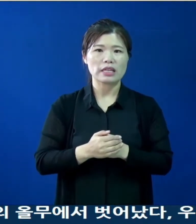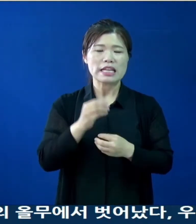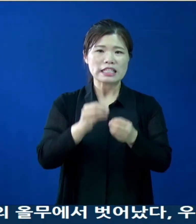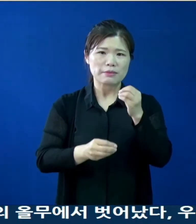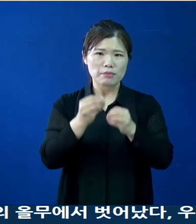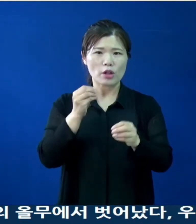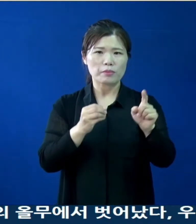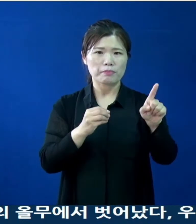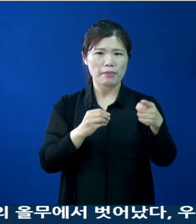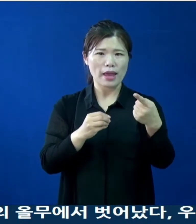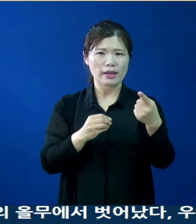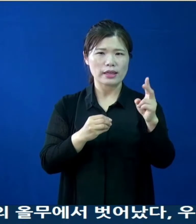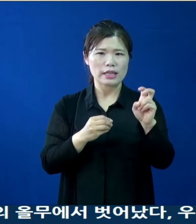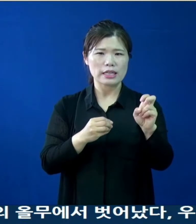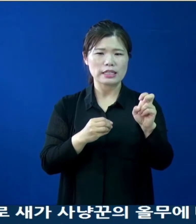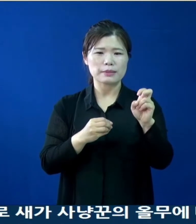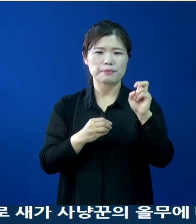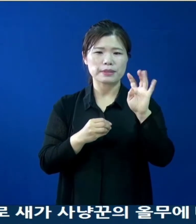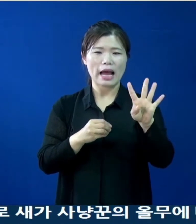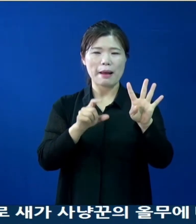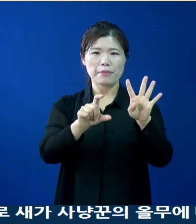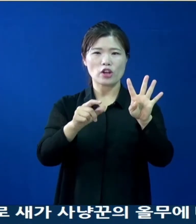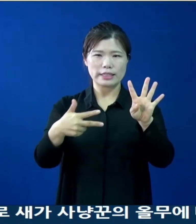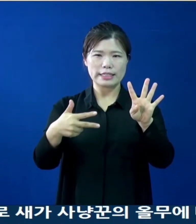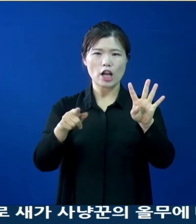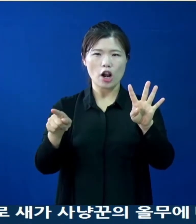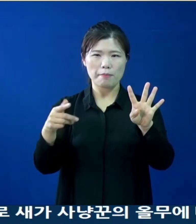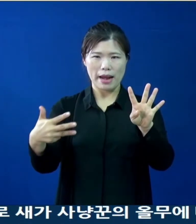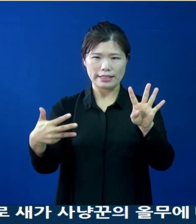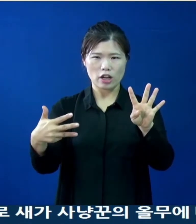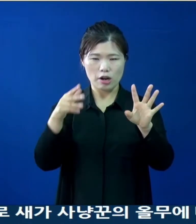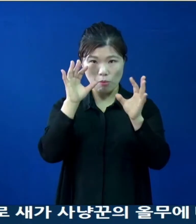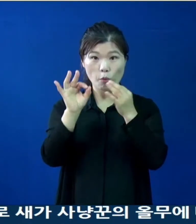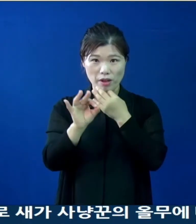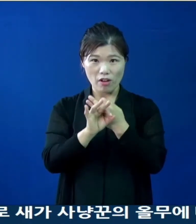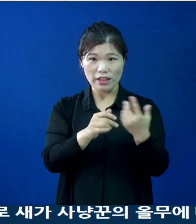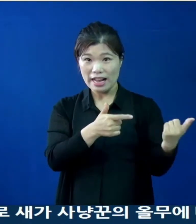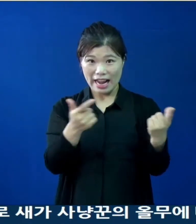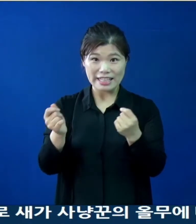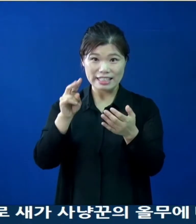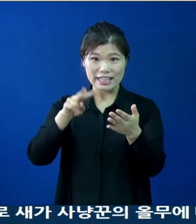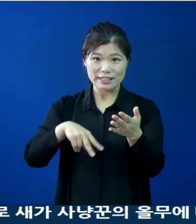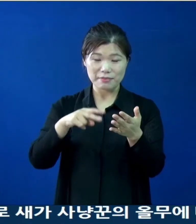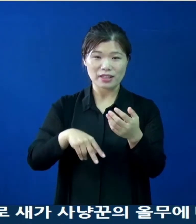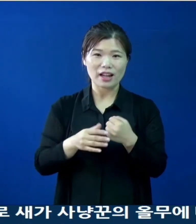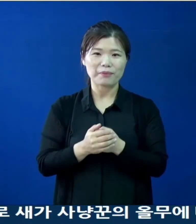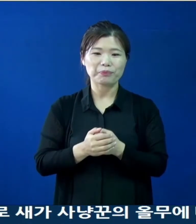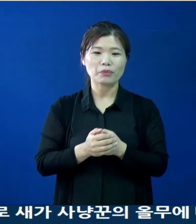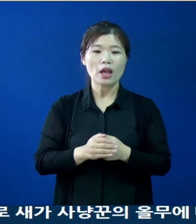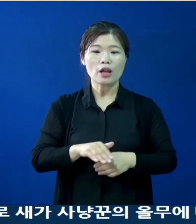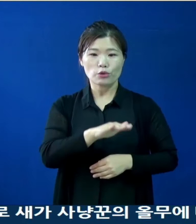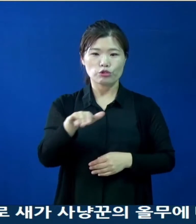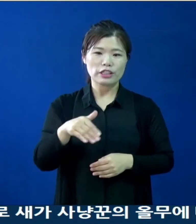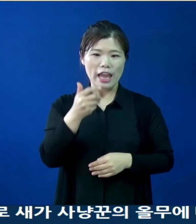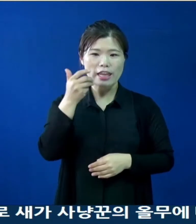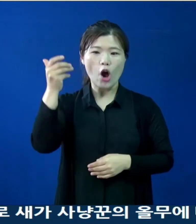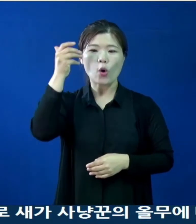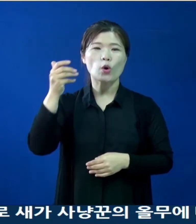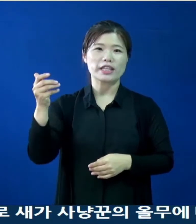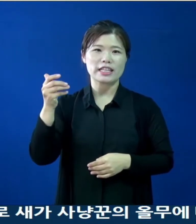보겠습니다. 시편 124편 7절과 8절, 우리 7절 같이 한번 읽겠습니다. 우리의